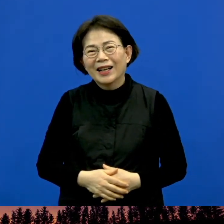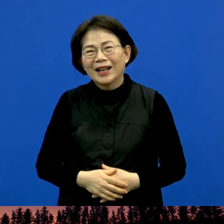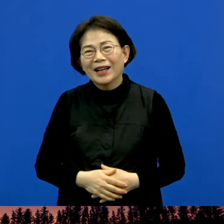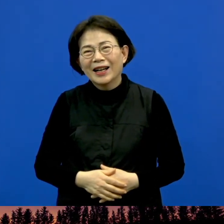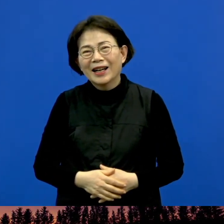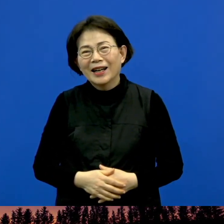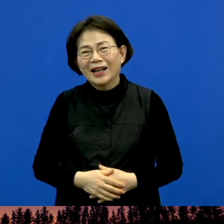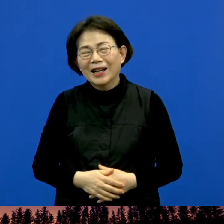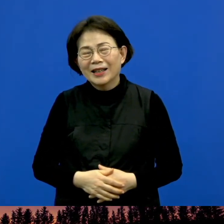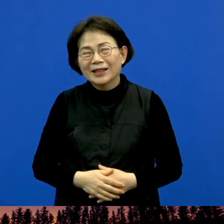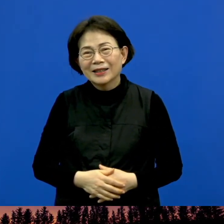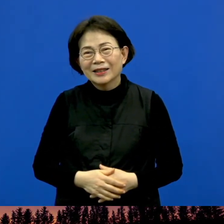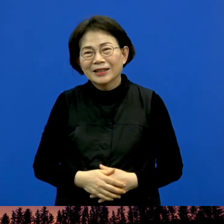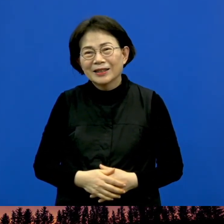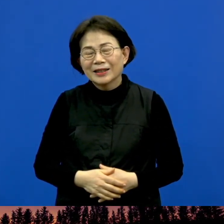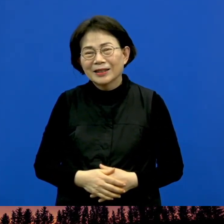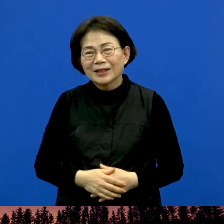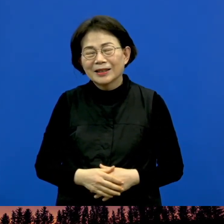자,